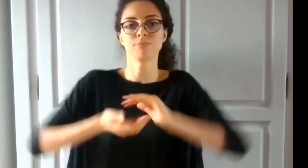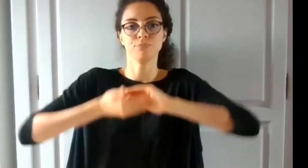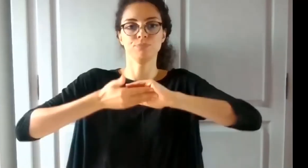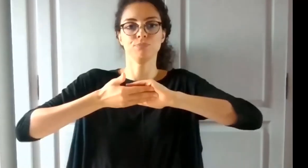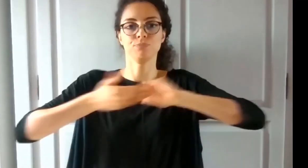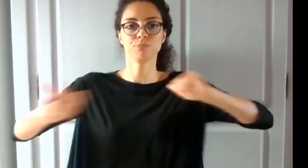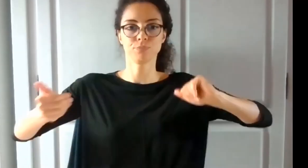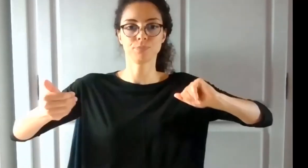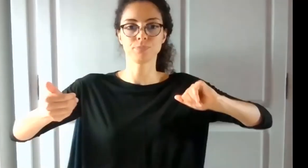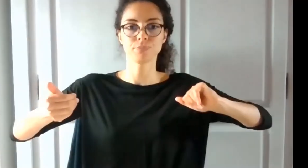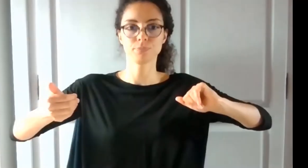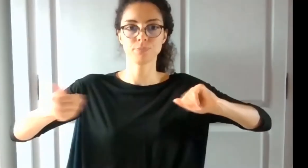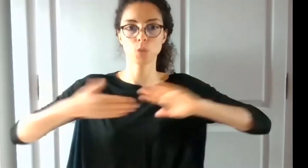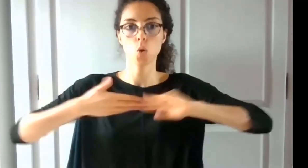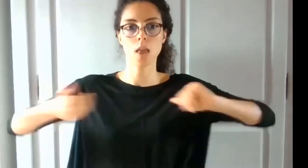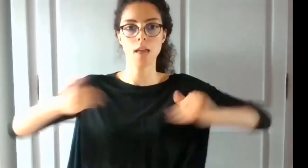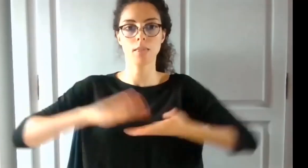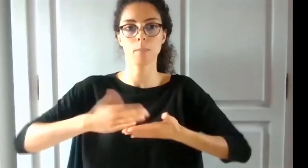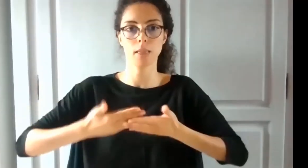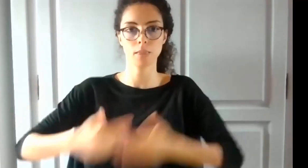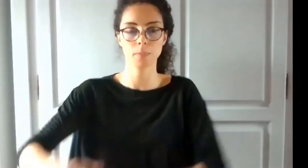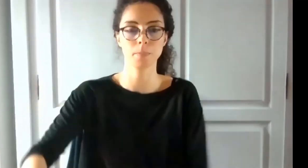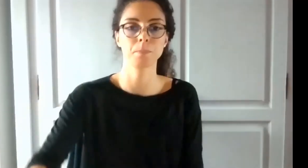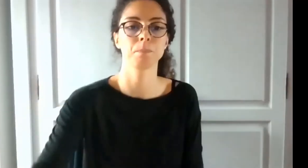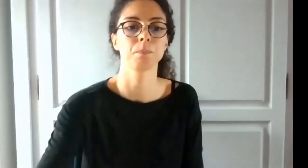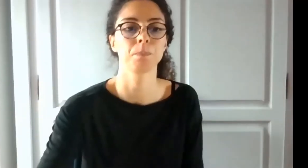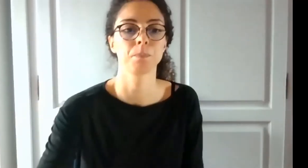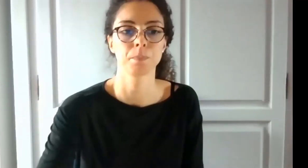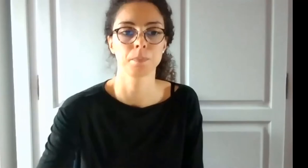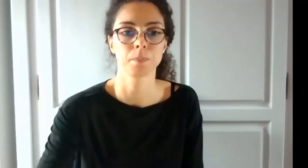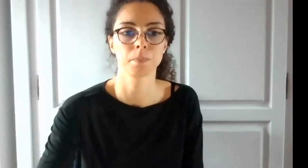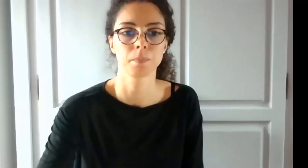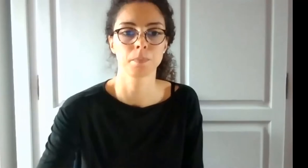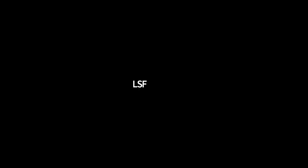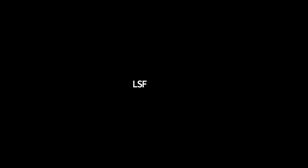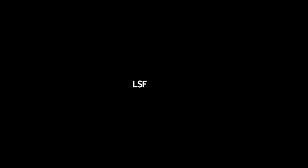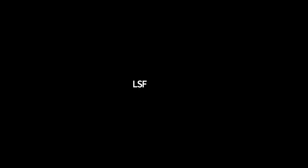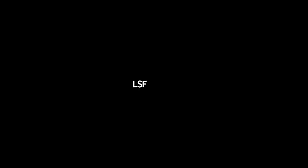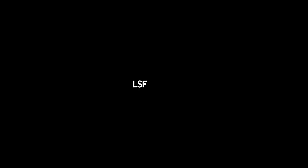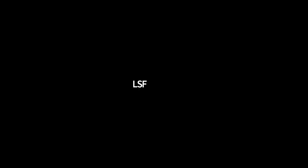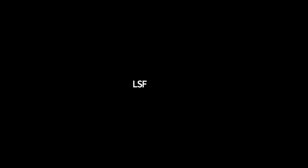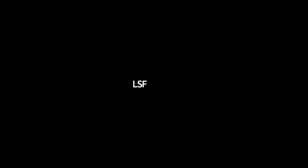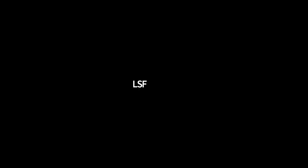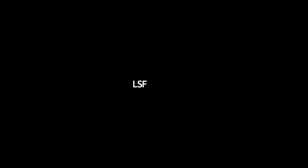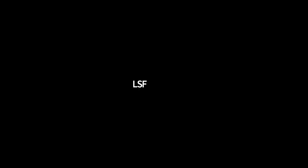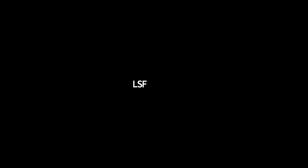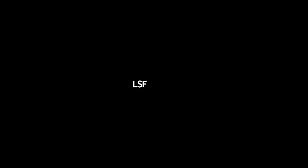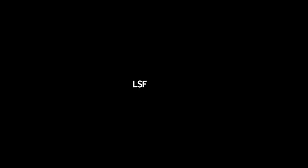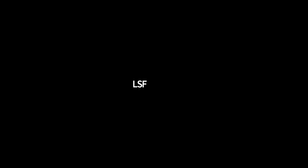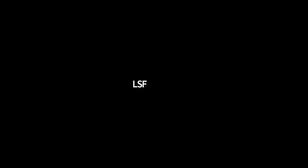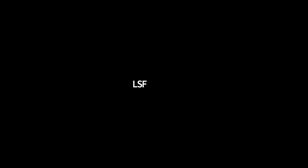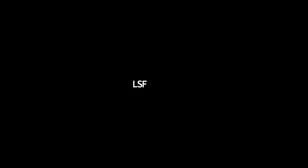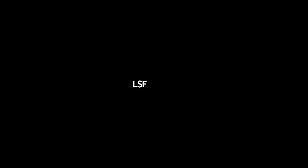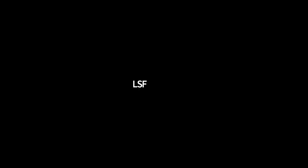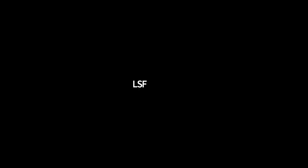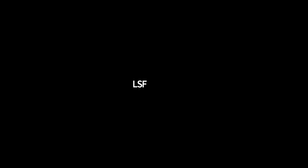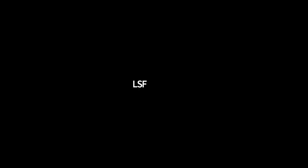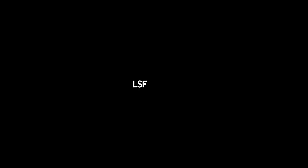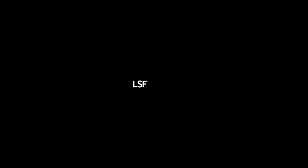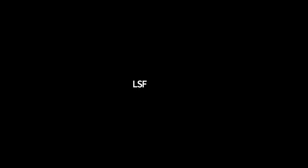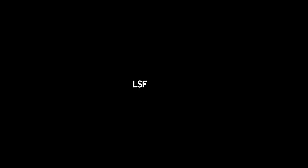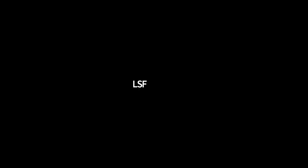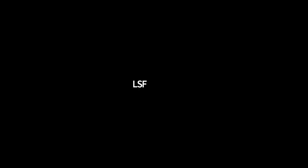semblent effectivement très, très, très importants et sur lesquels la GFIP, évidemment, a vocation à travailler.